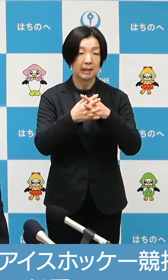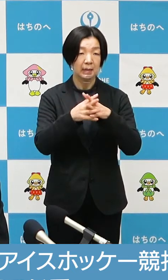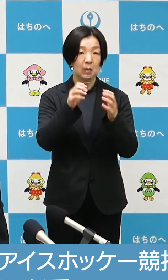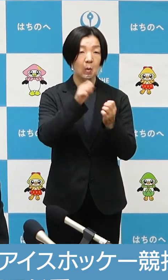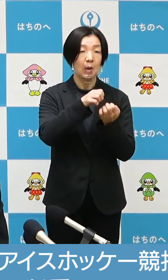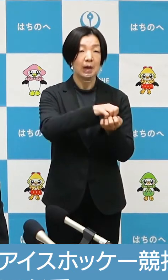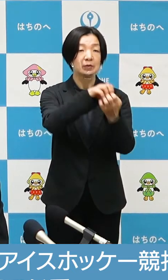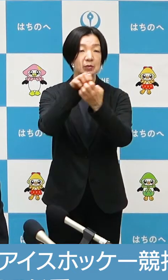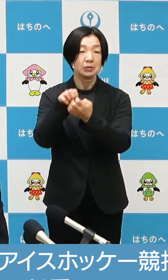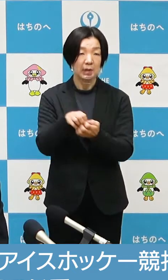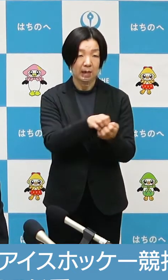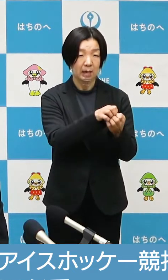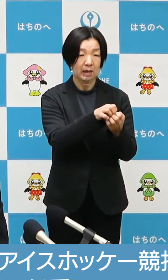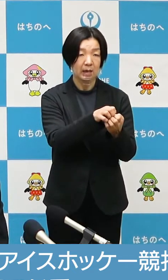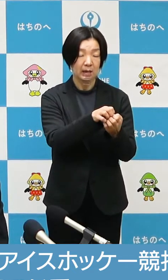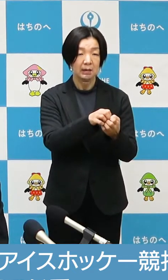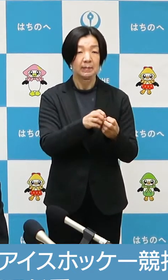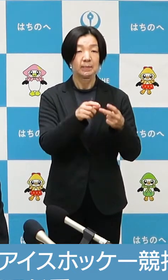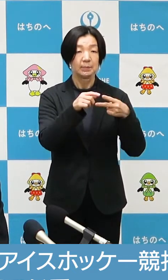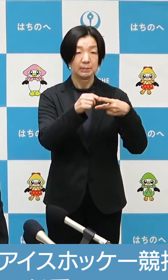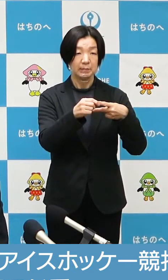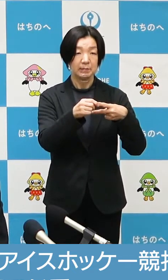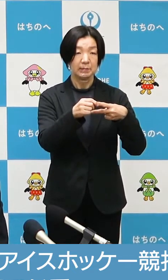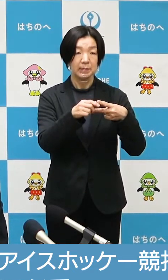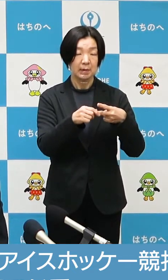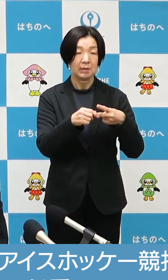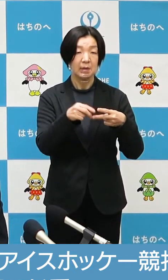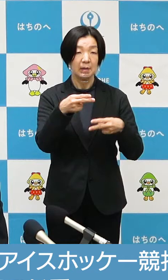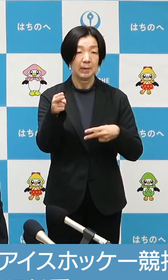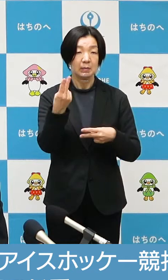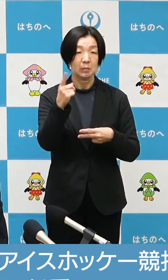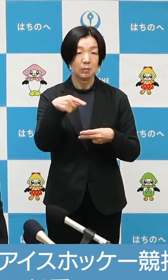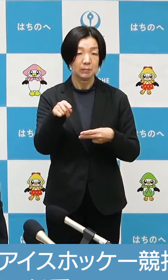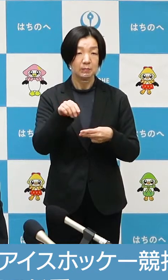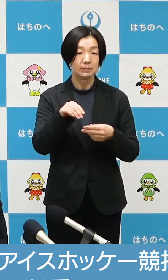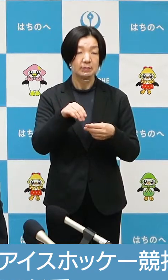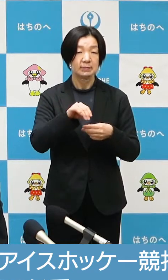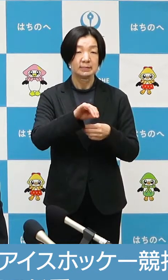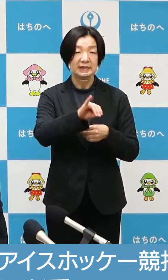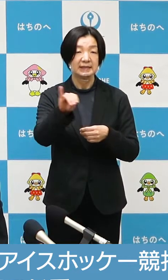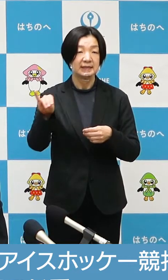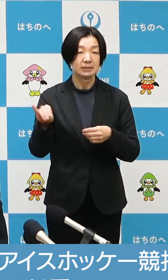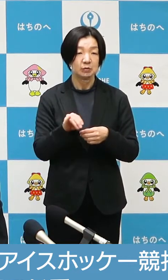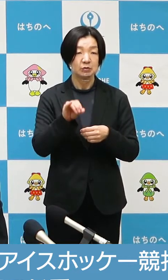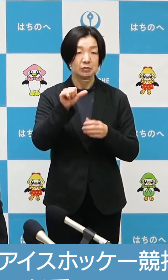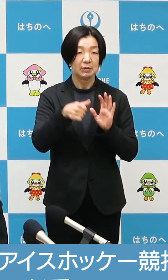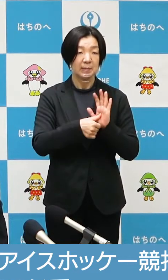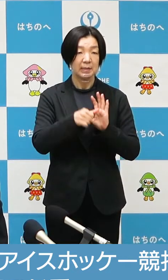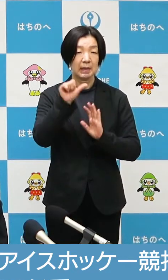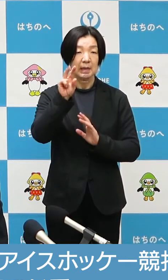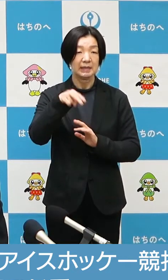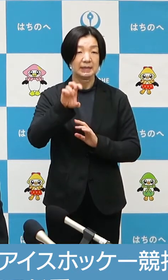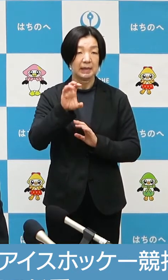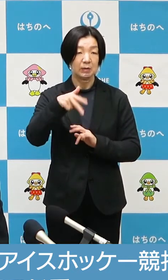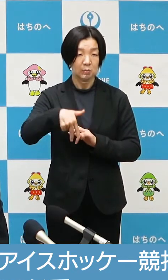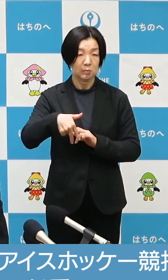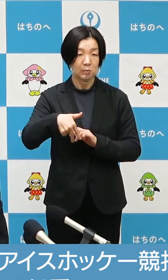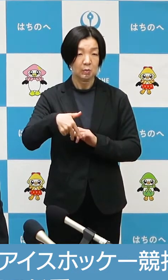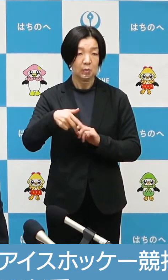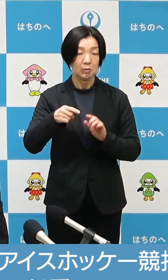神楽八戸市スポーツ大使が指導するバトンチームありすに担当していただく